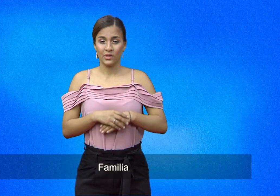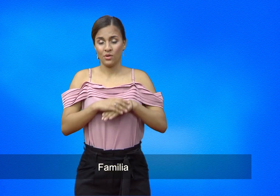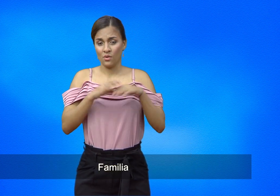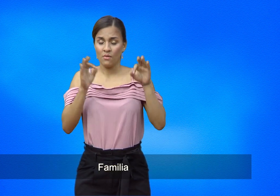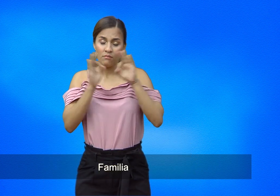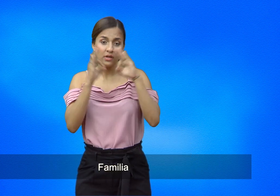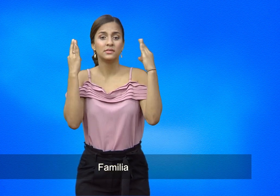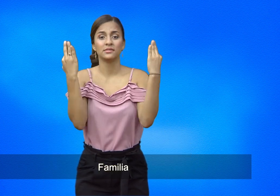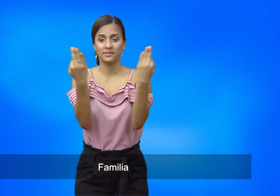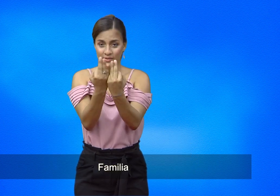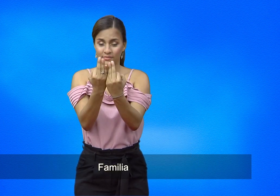familia